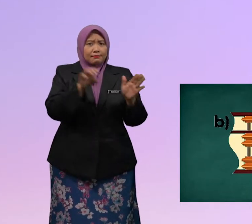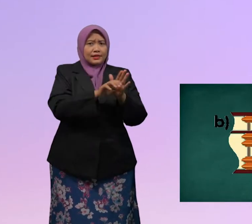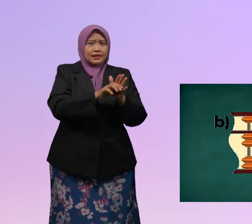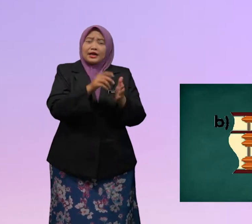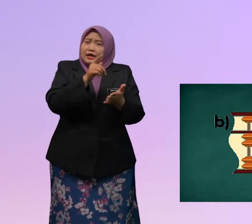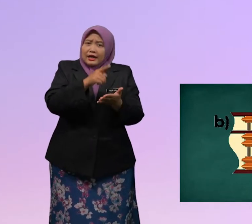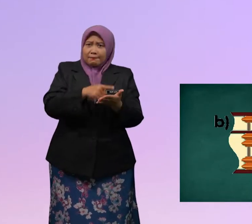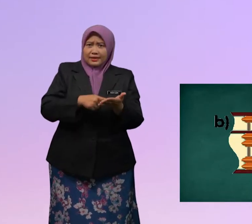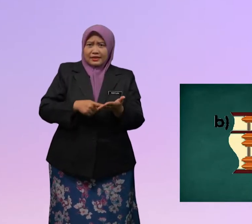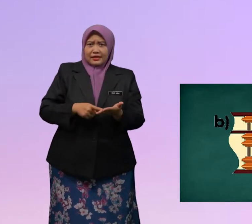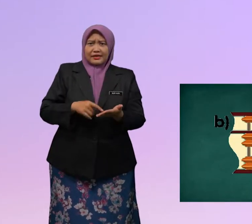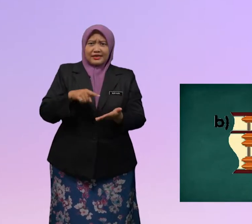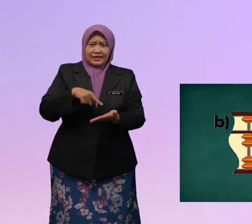Gambar apakah ini?